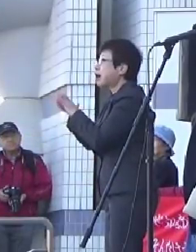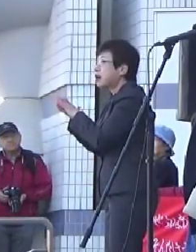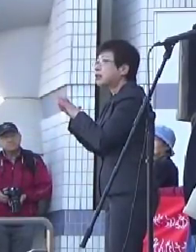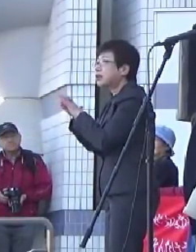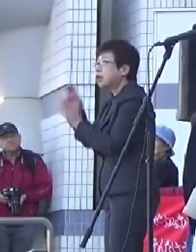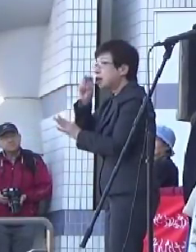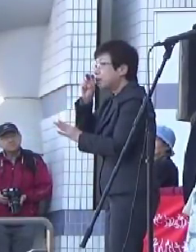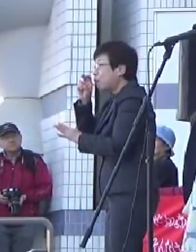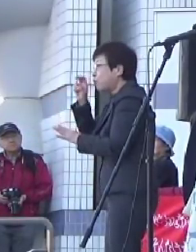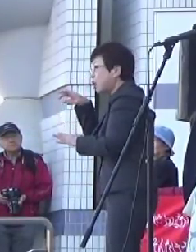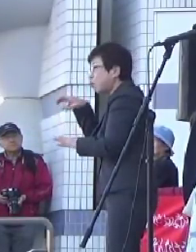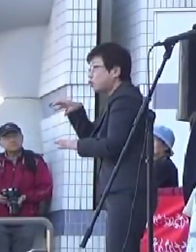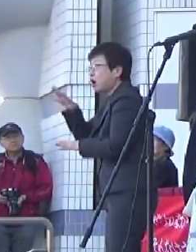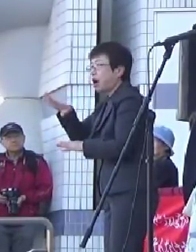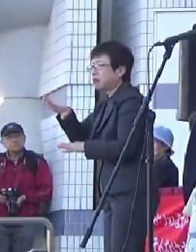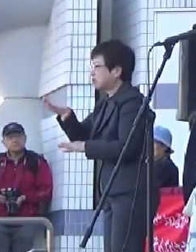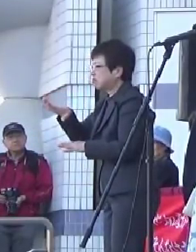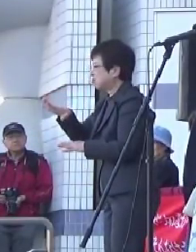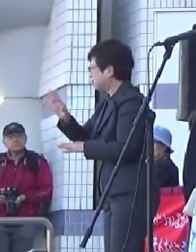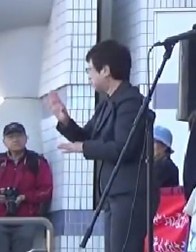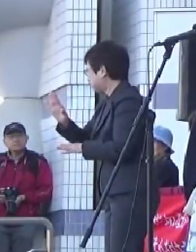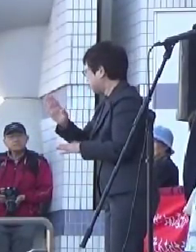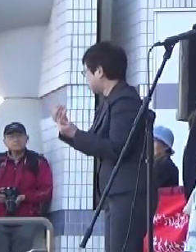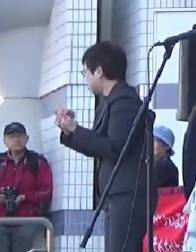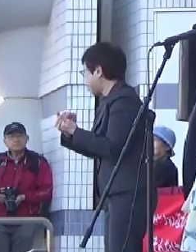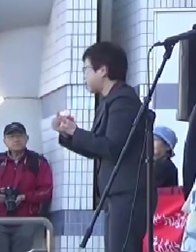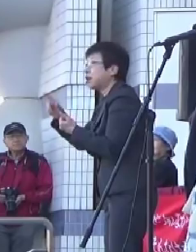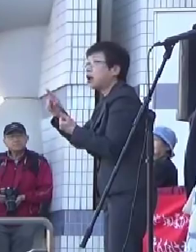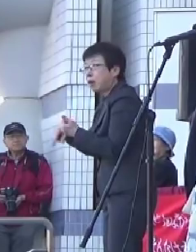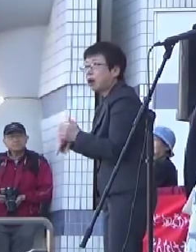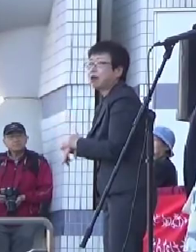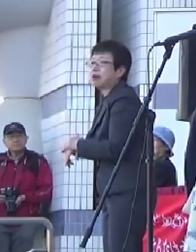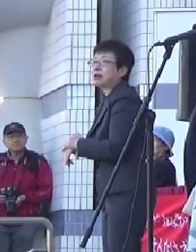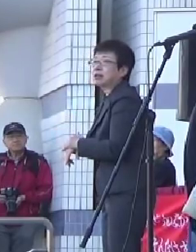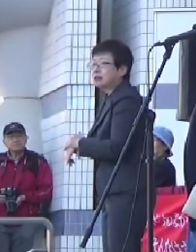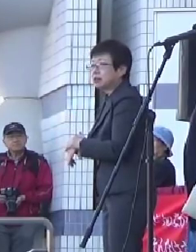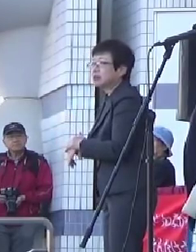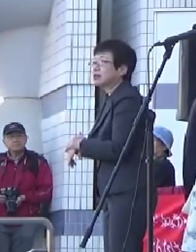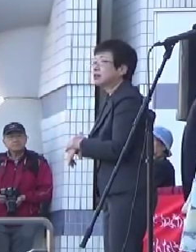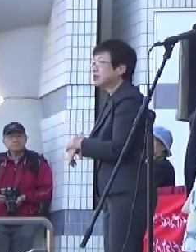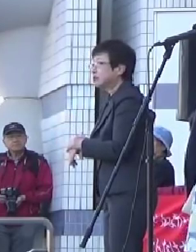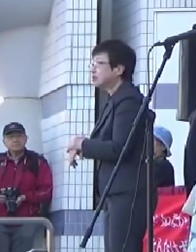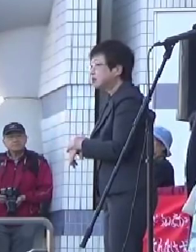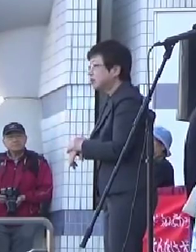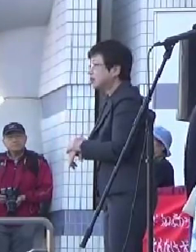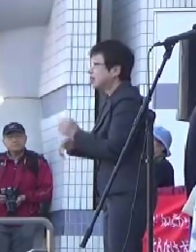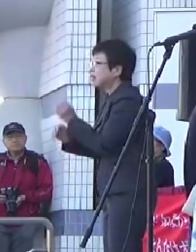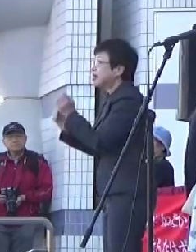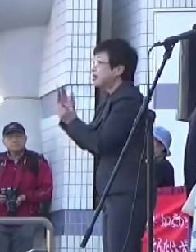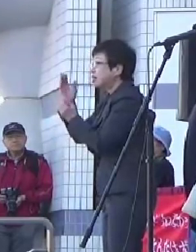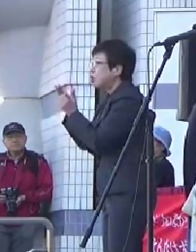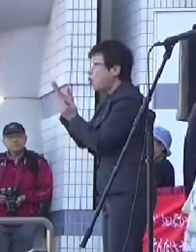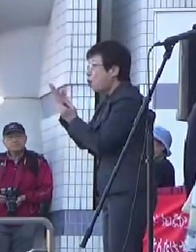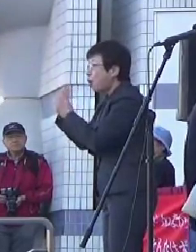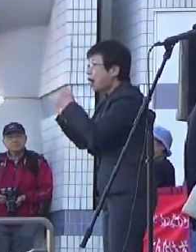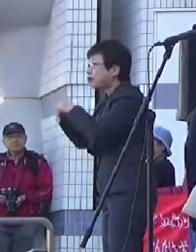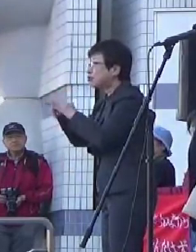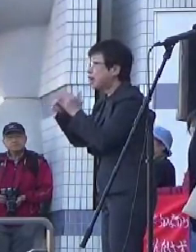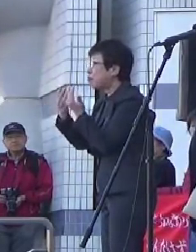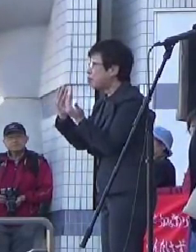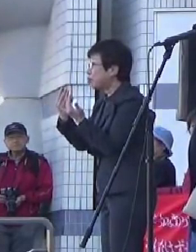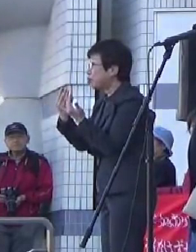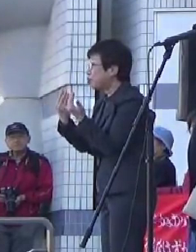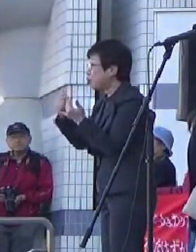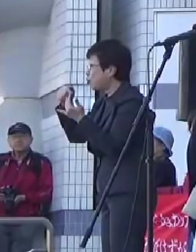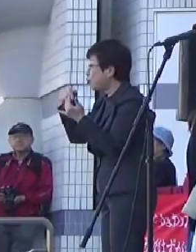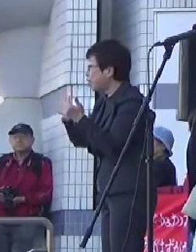タリングポストがあることが目障りだったら、いっそね、木を隠すなら森の中とも申しますし、日本